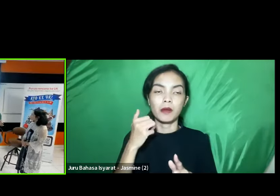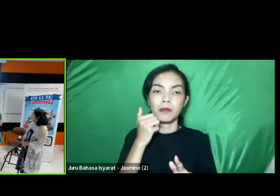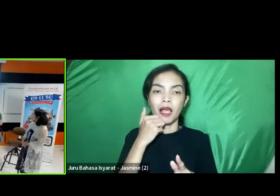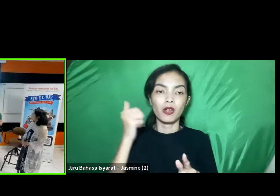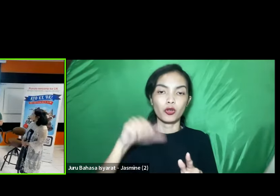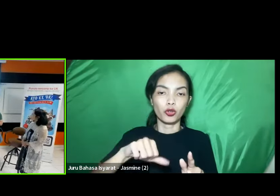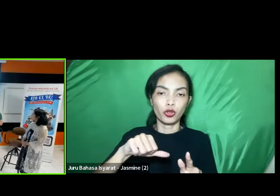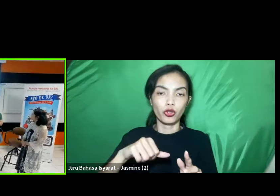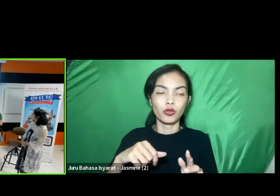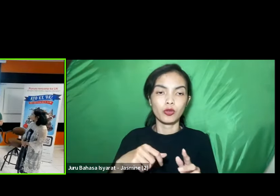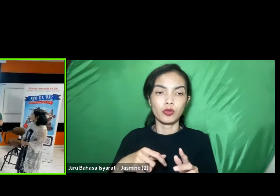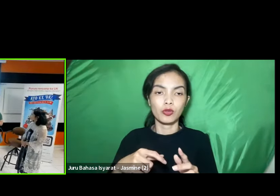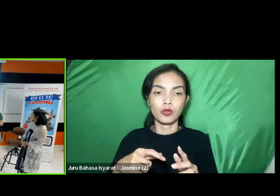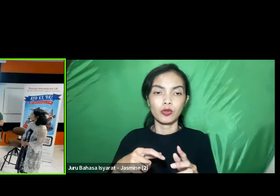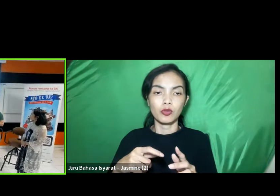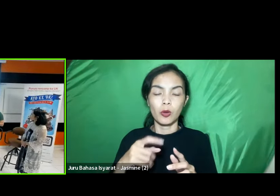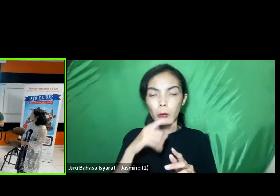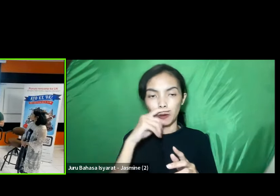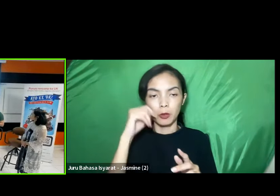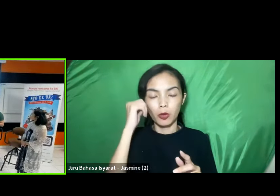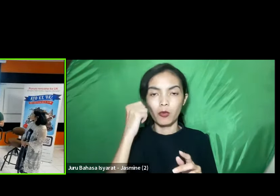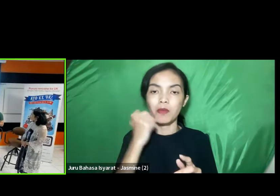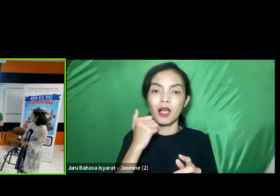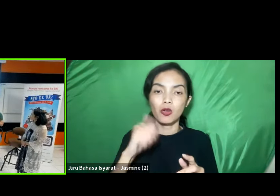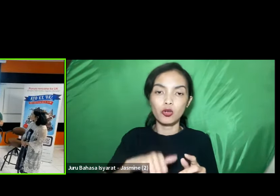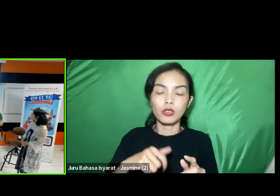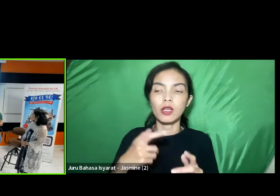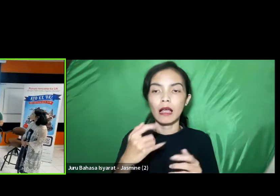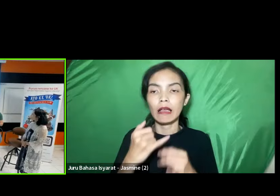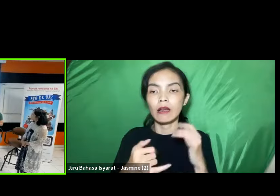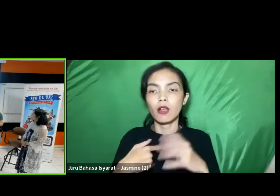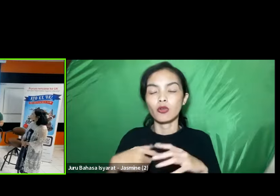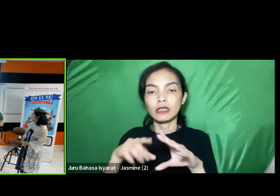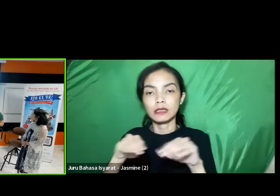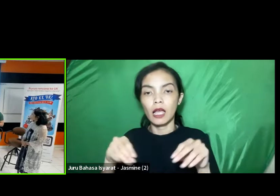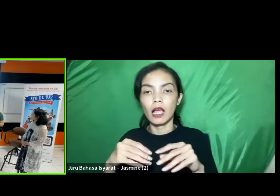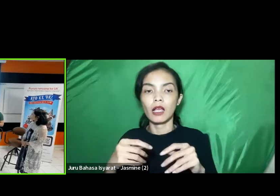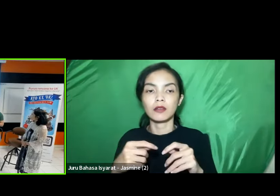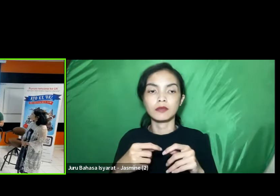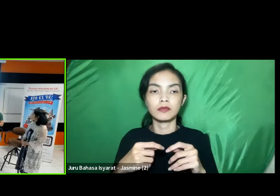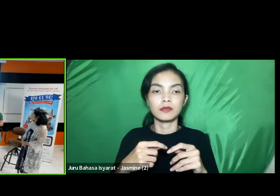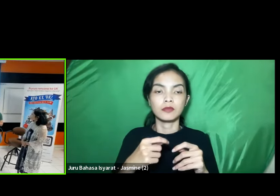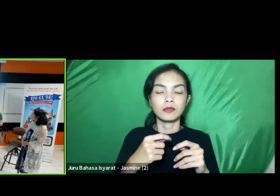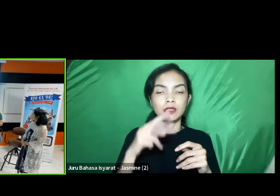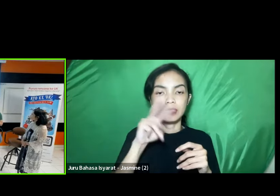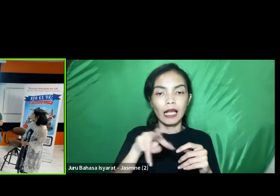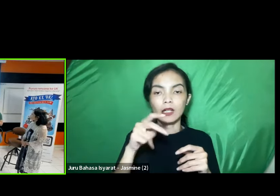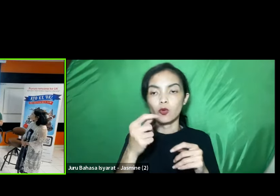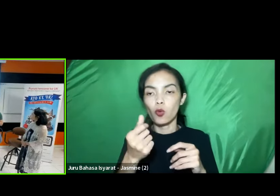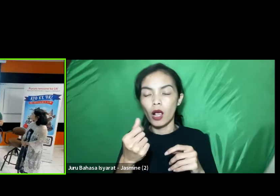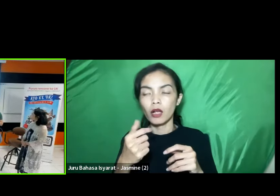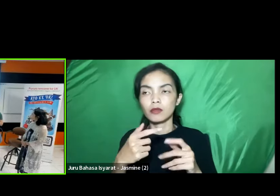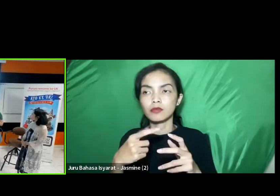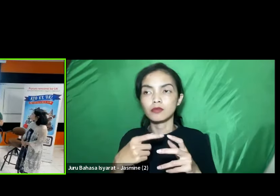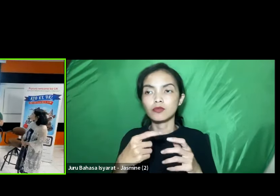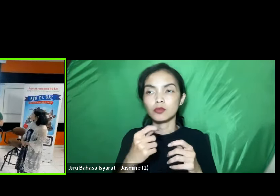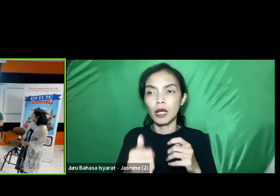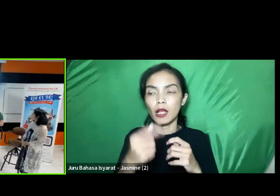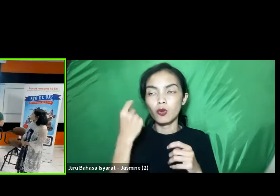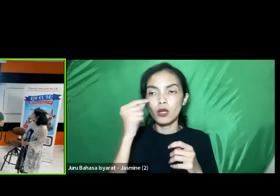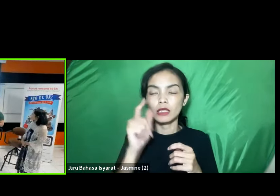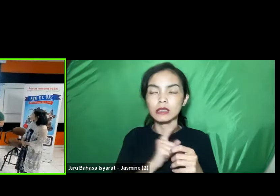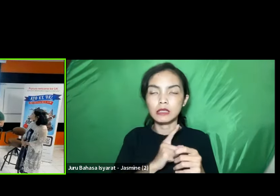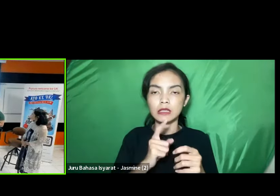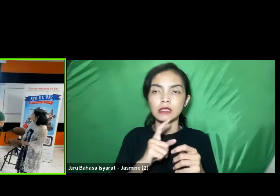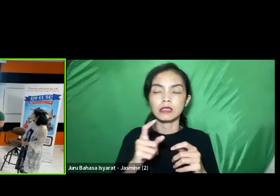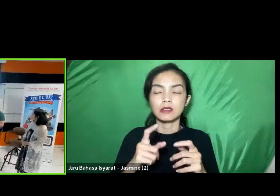dari kecil jualan buat memenuhi kebutuhan sekolahku bayar uang kuliahku sendiri S1 Nah itu aku ceritain cuman e t